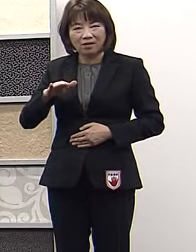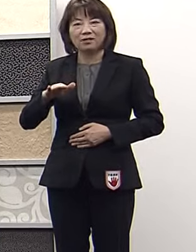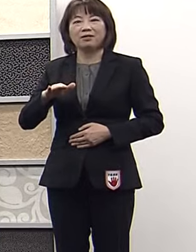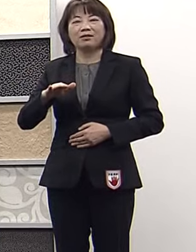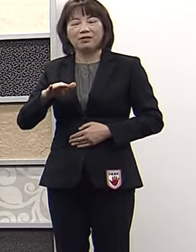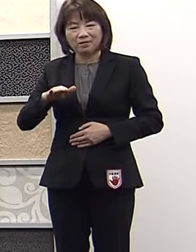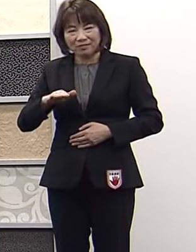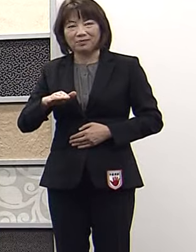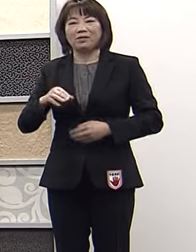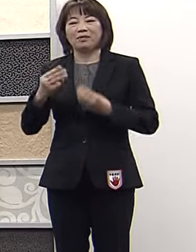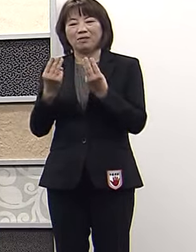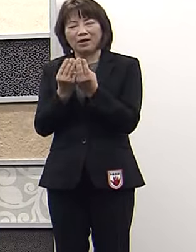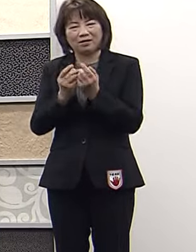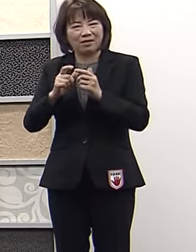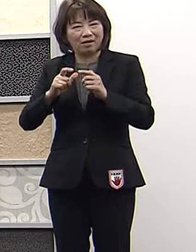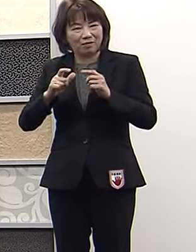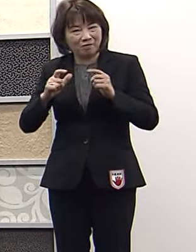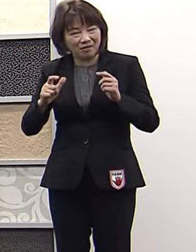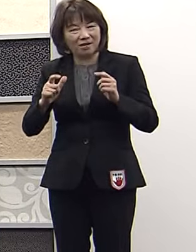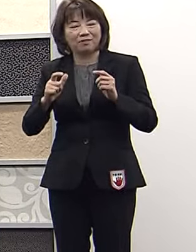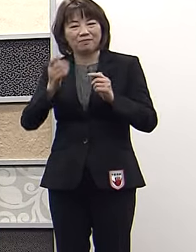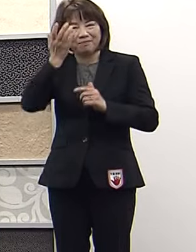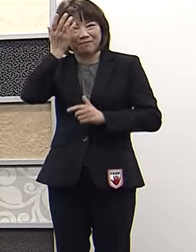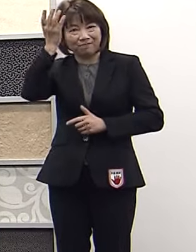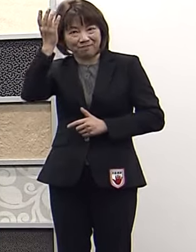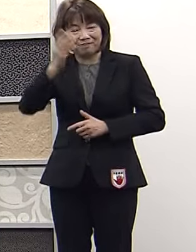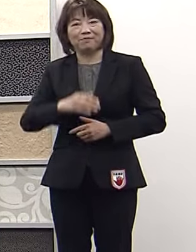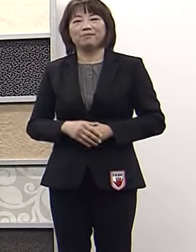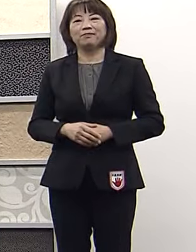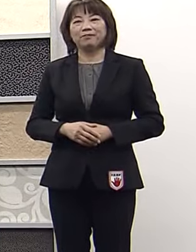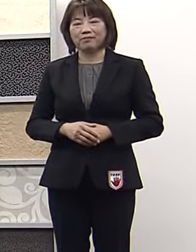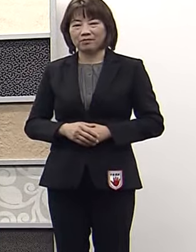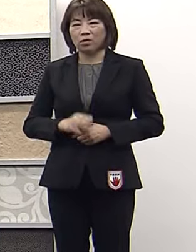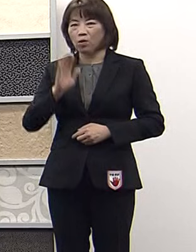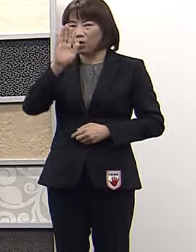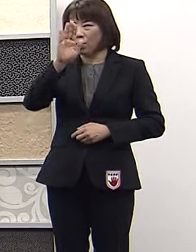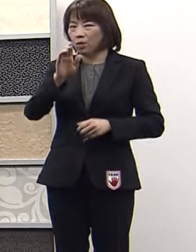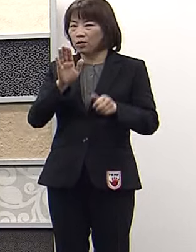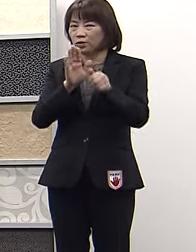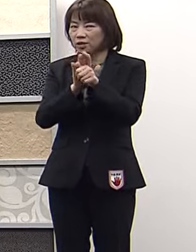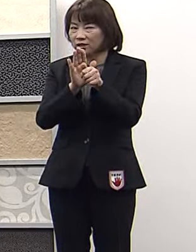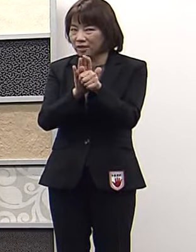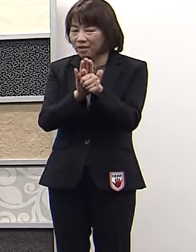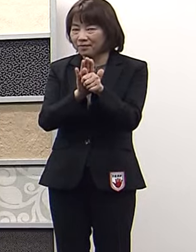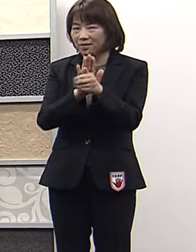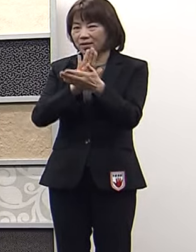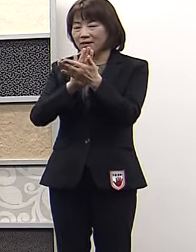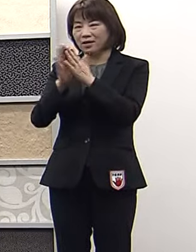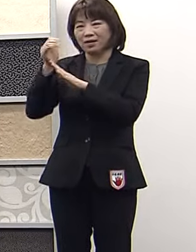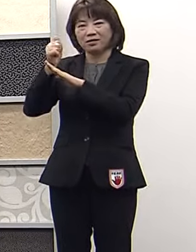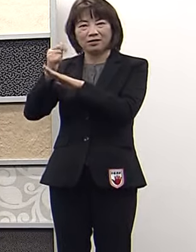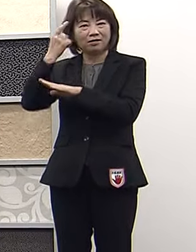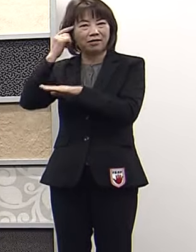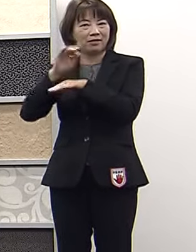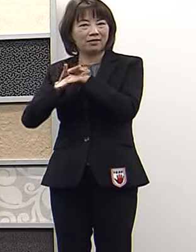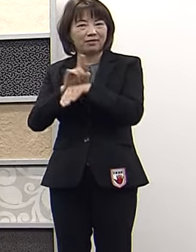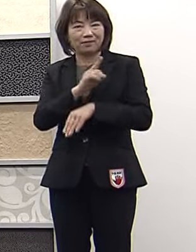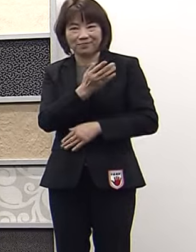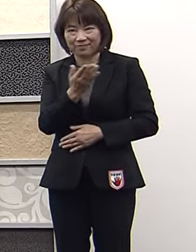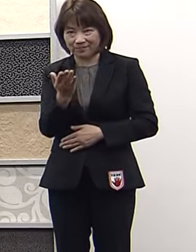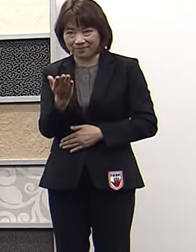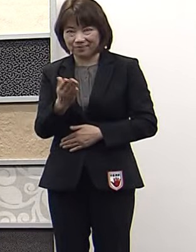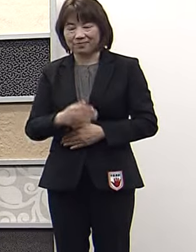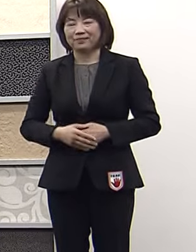スクということがですね増してくるかと思いますけれども、中長期的な今後支援に関して知事がお考えになっていることがあればお伺いいたします